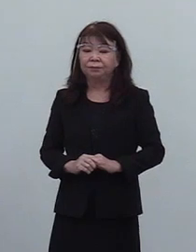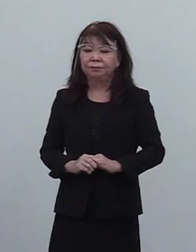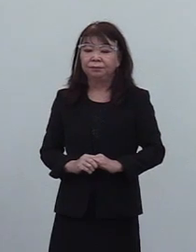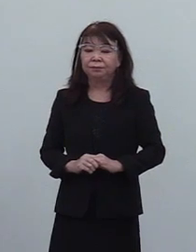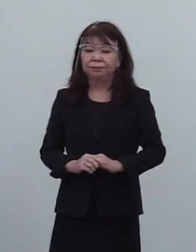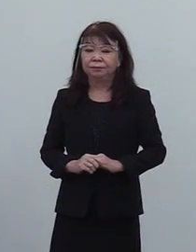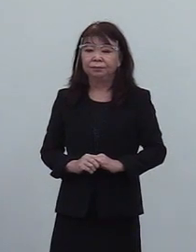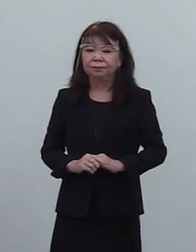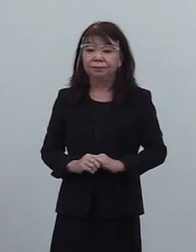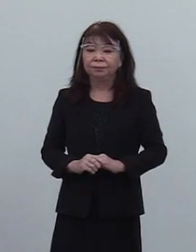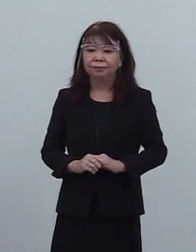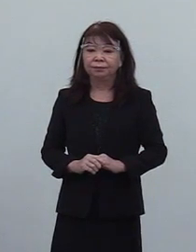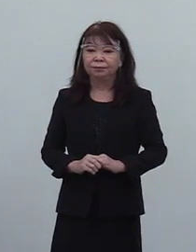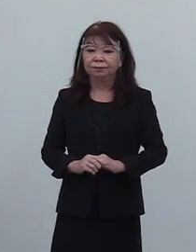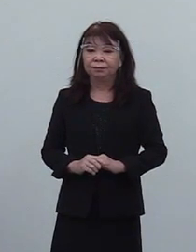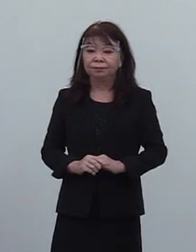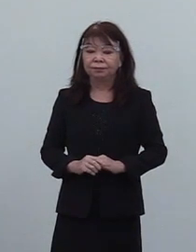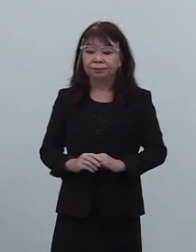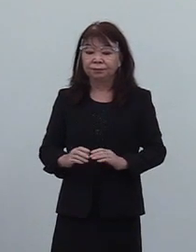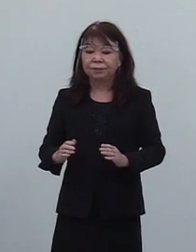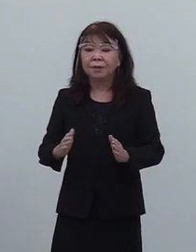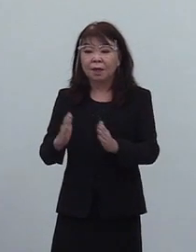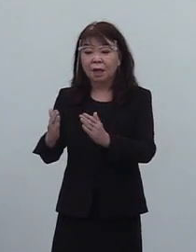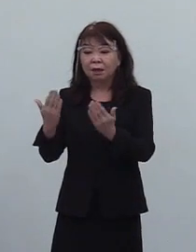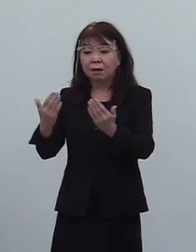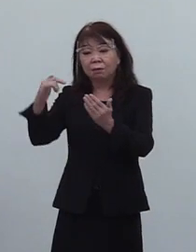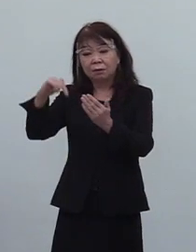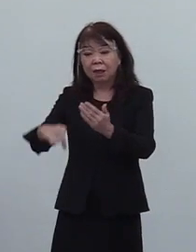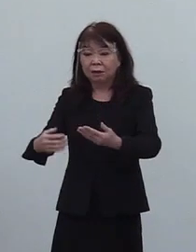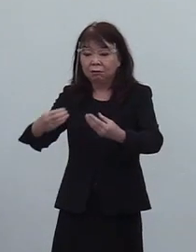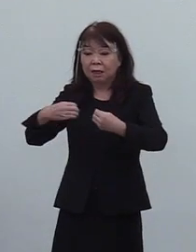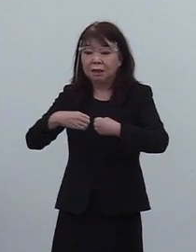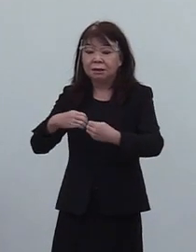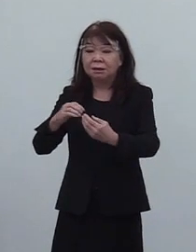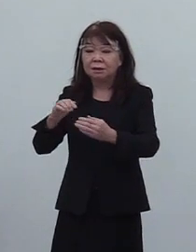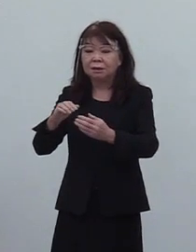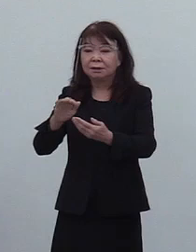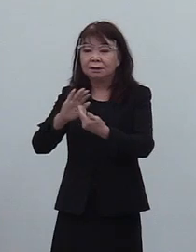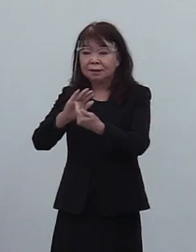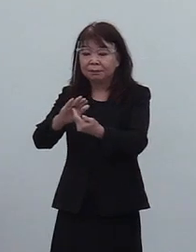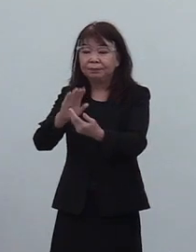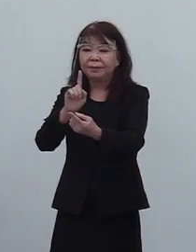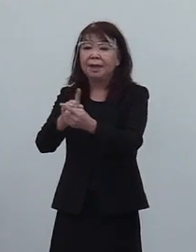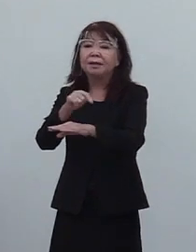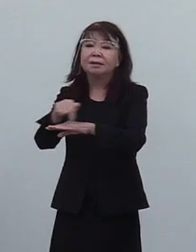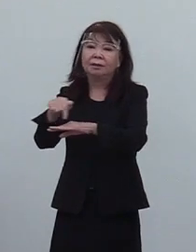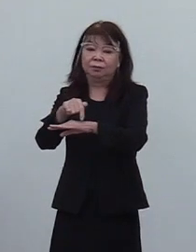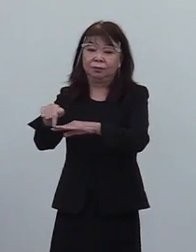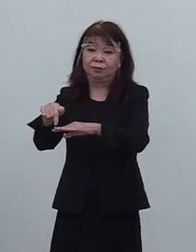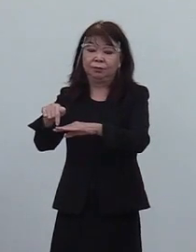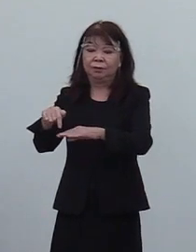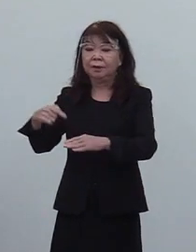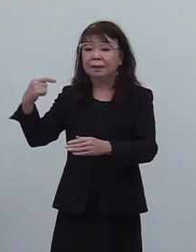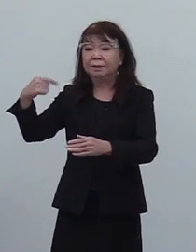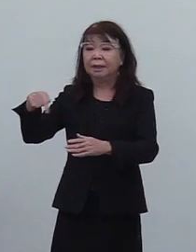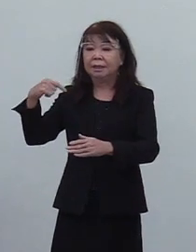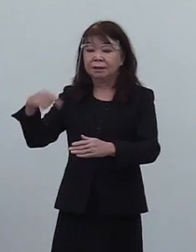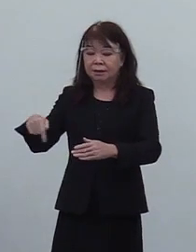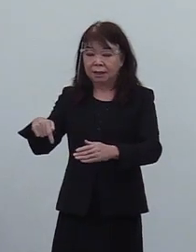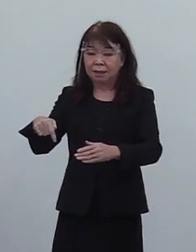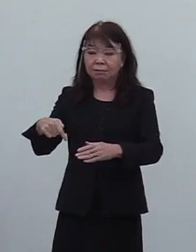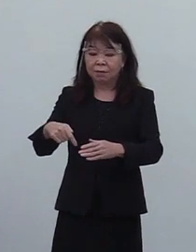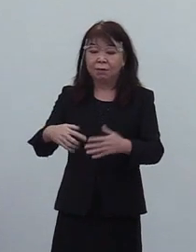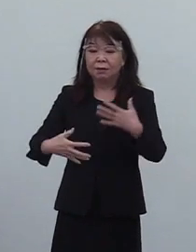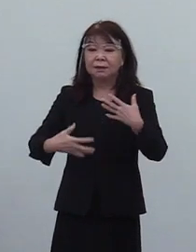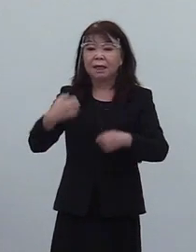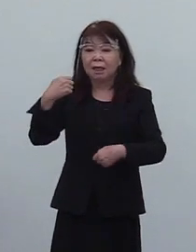それから学校の感染対策でございますけれども、学校では、教職員生徒とも常時マス